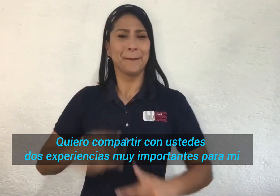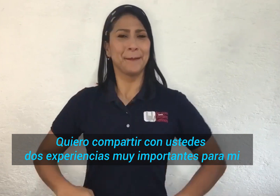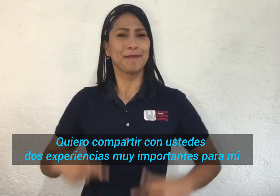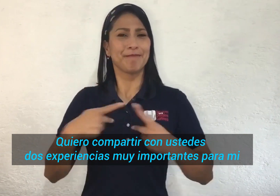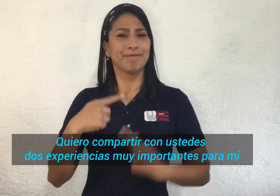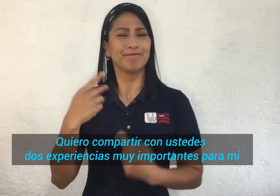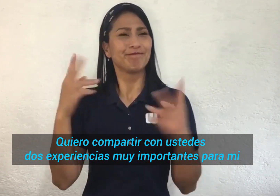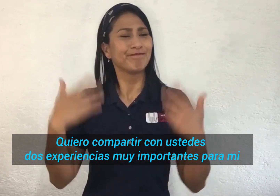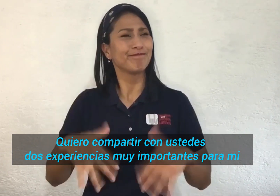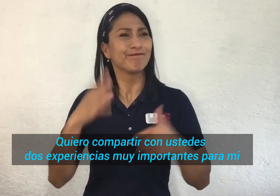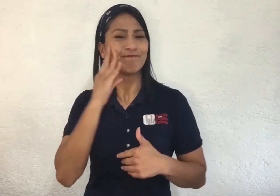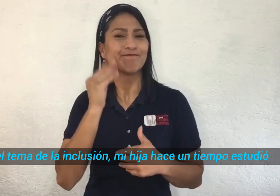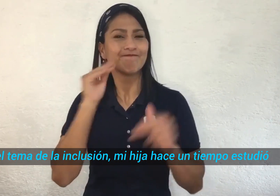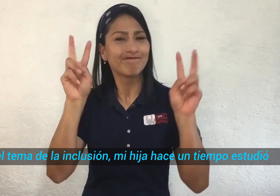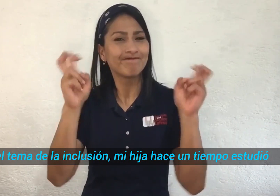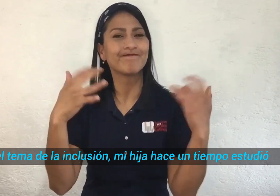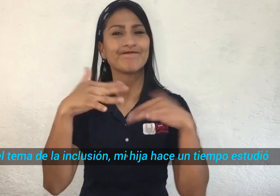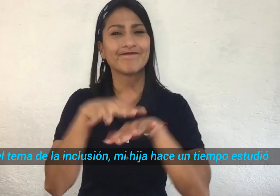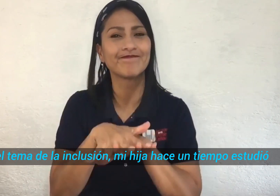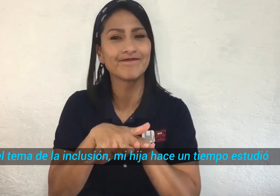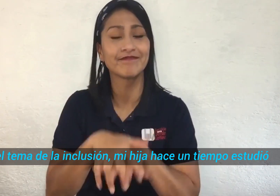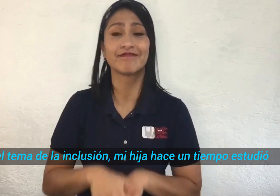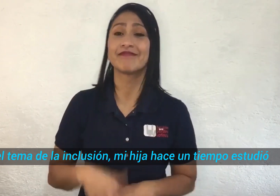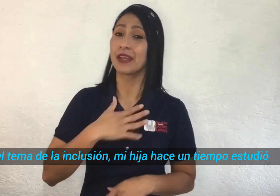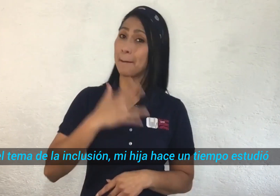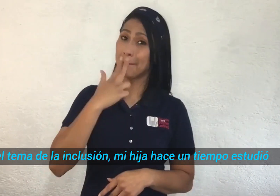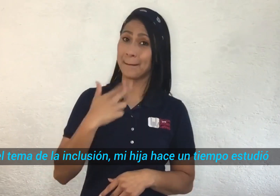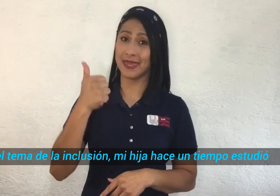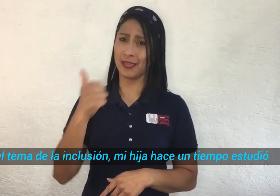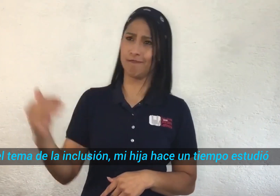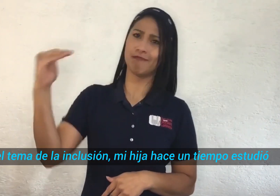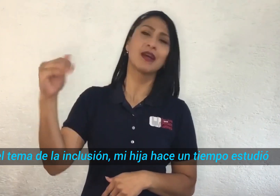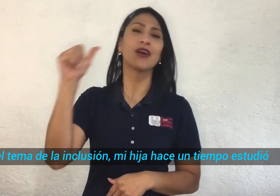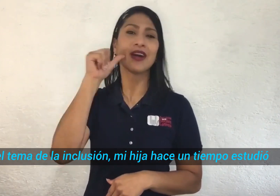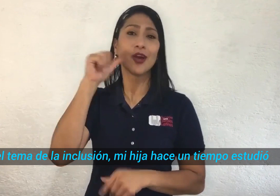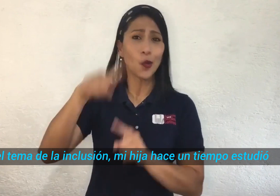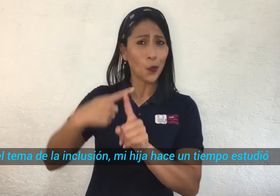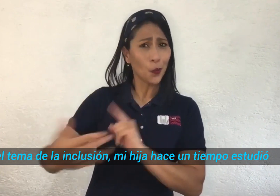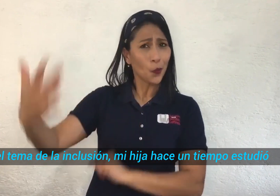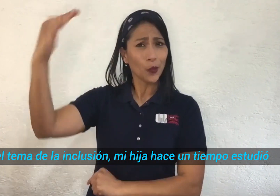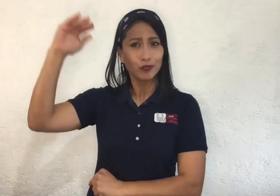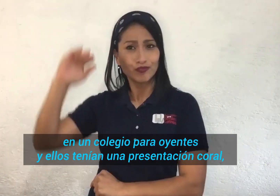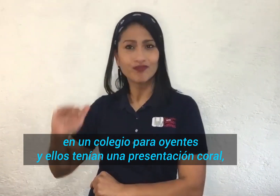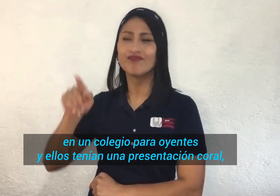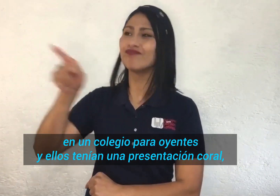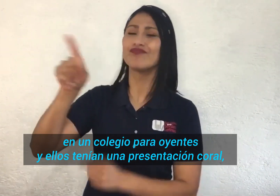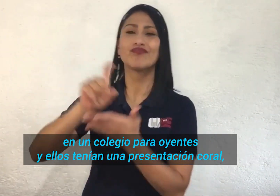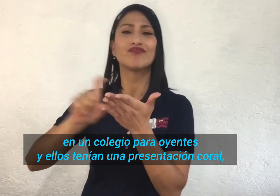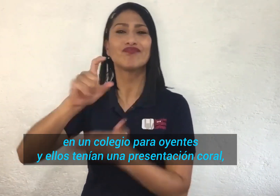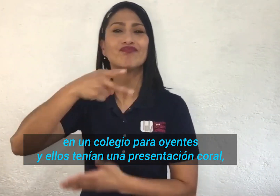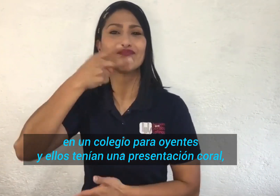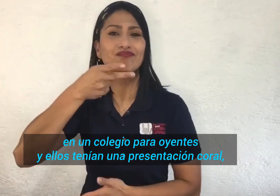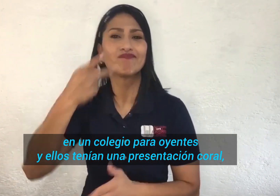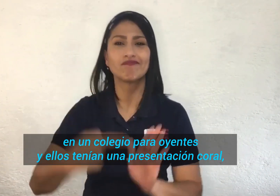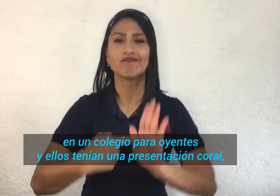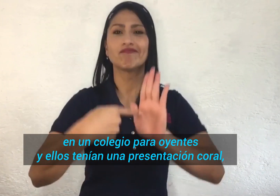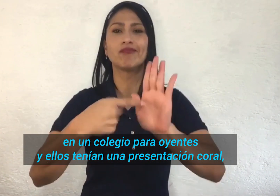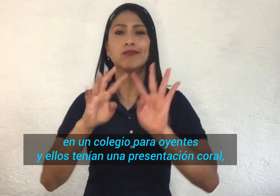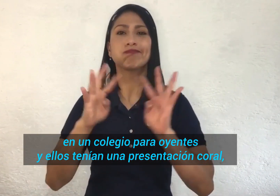muy importantes para mí en el tema de la inclusión. Mi hija hace un tiempo estudió en un colegio para oyentes